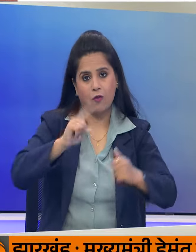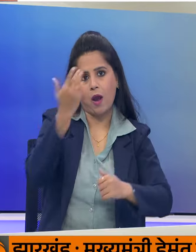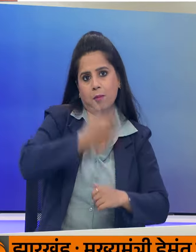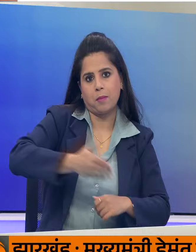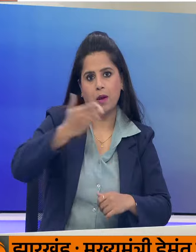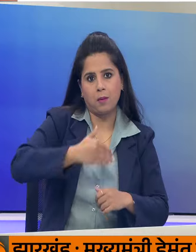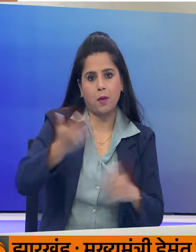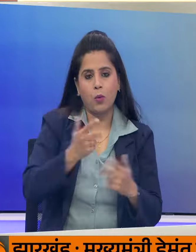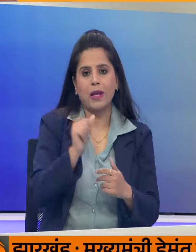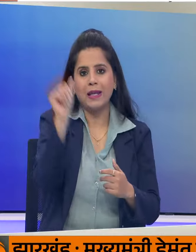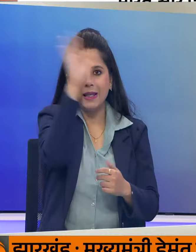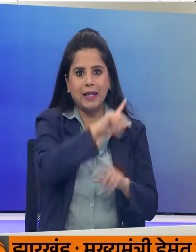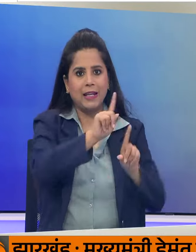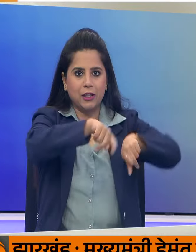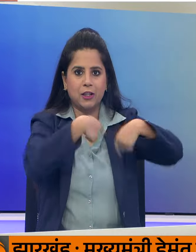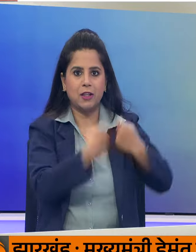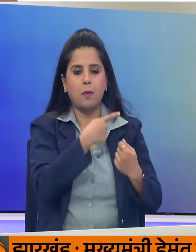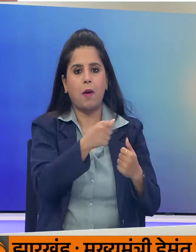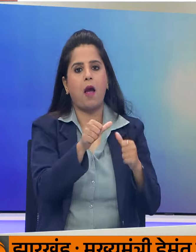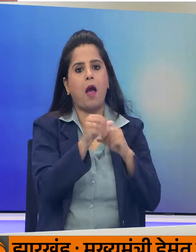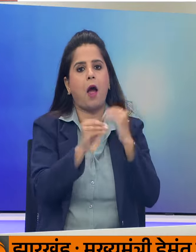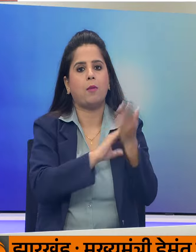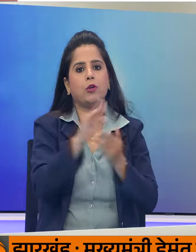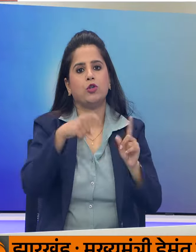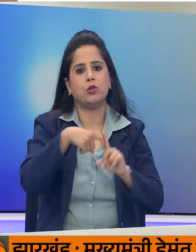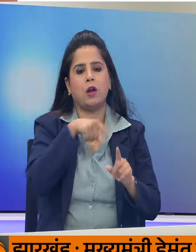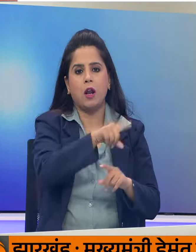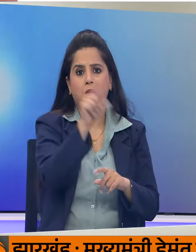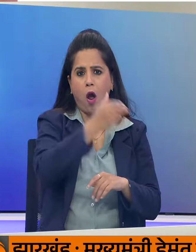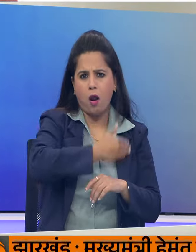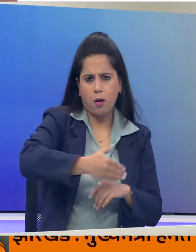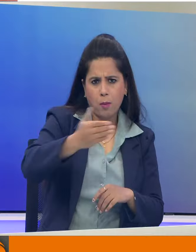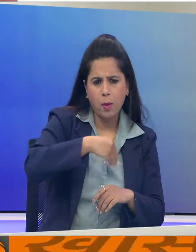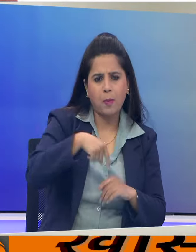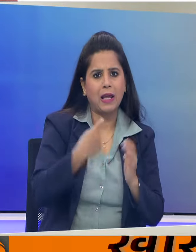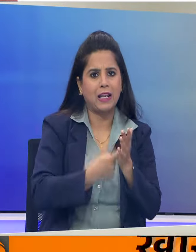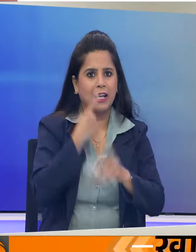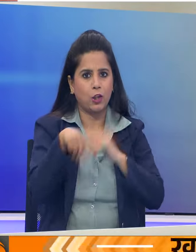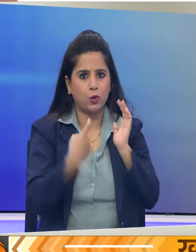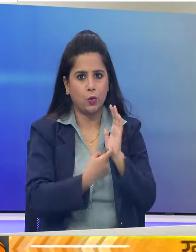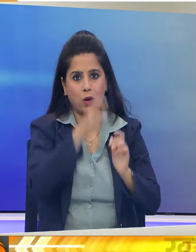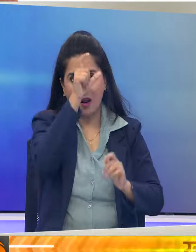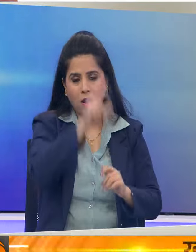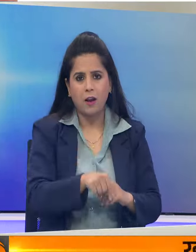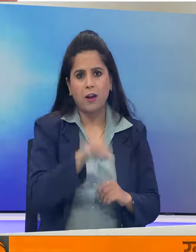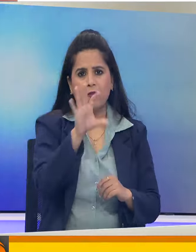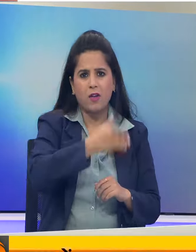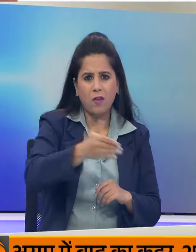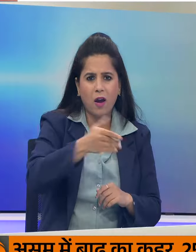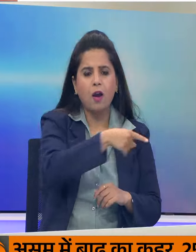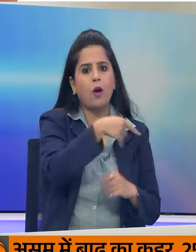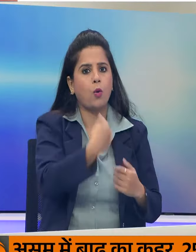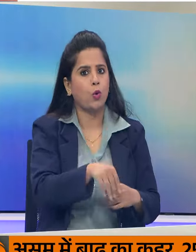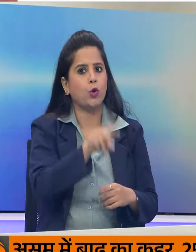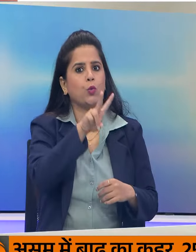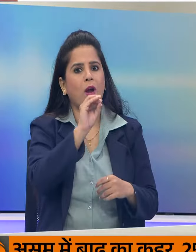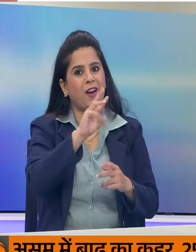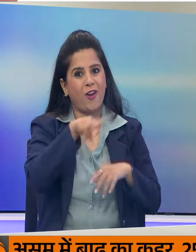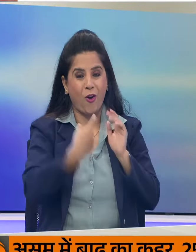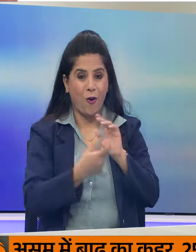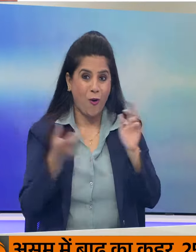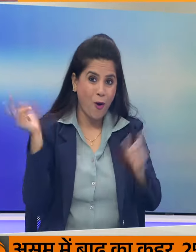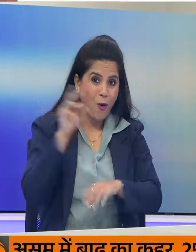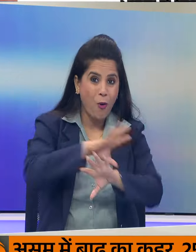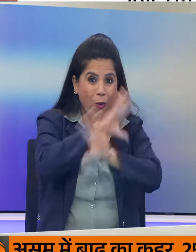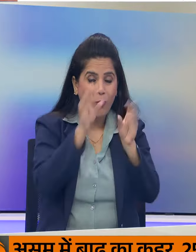करने उतरी भारतीय टीम ने अभिषेक शर्मा के शतक और ऋतुराज गायकवाड़ के अर्धशतक की बदौलत 20 ओवर में